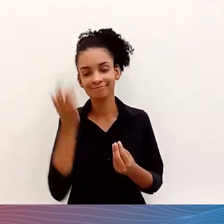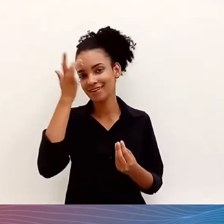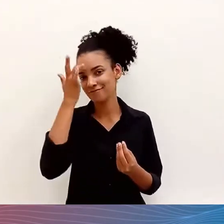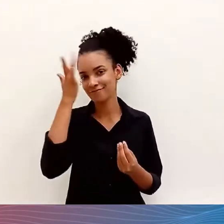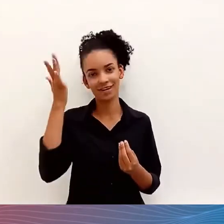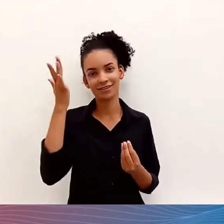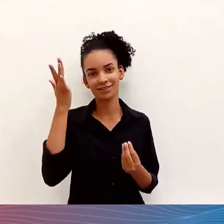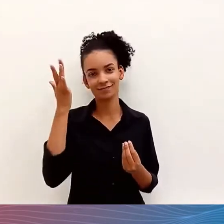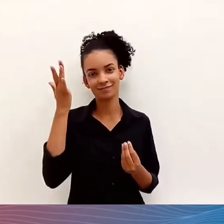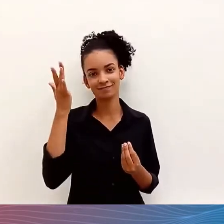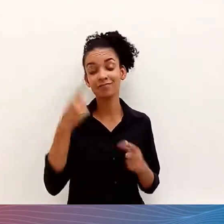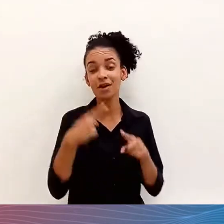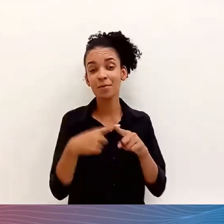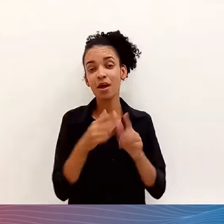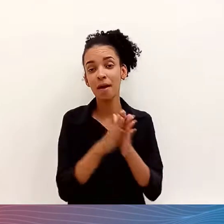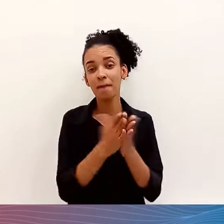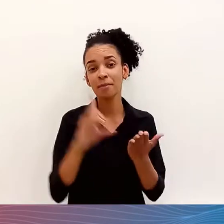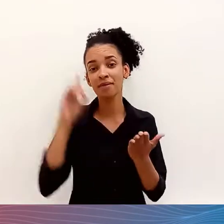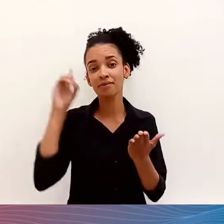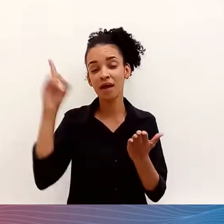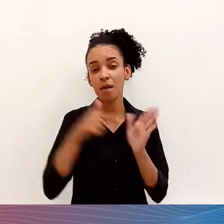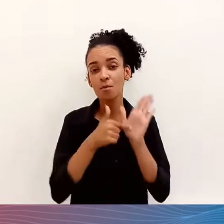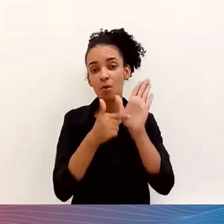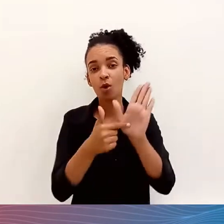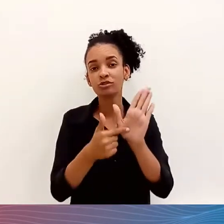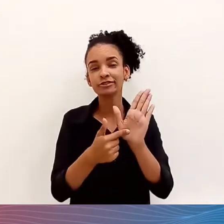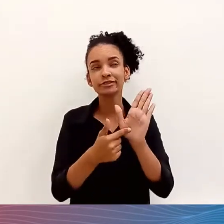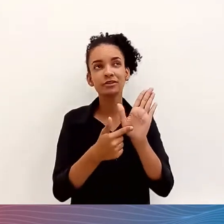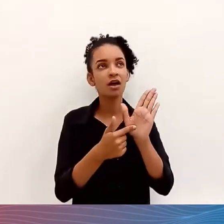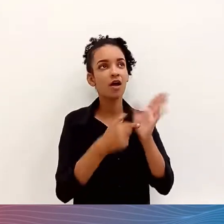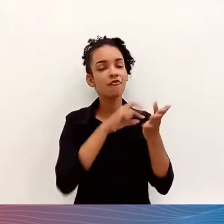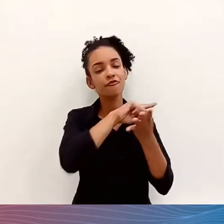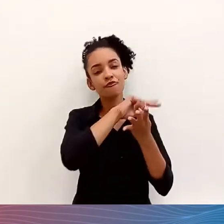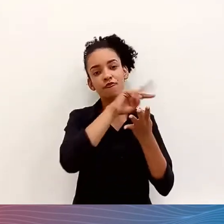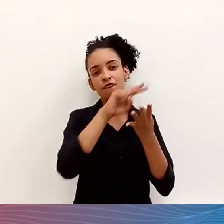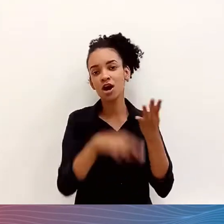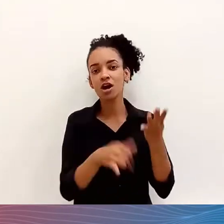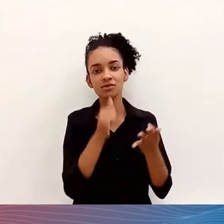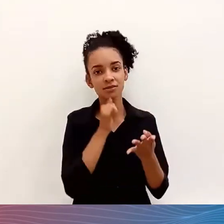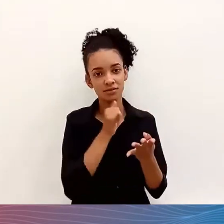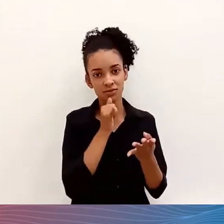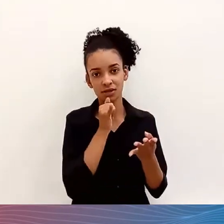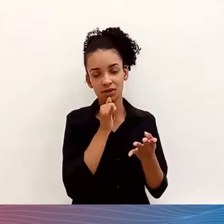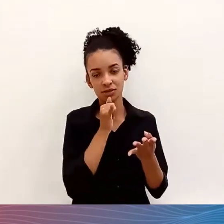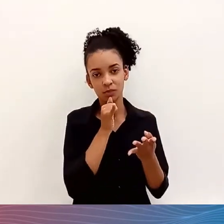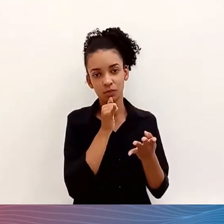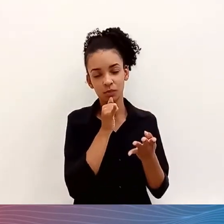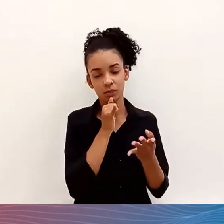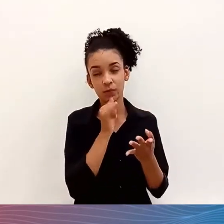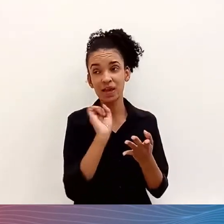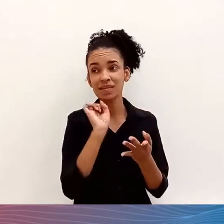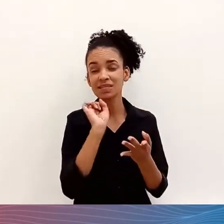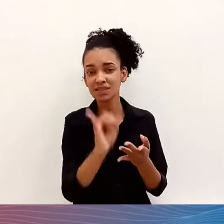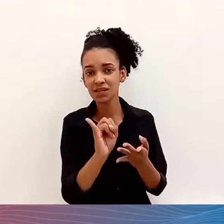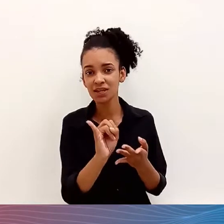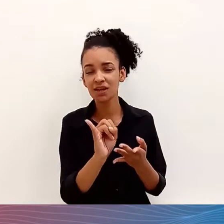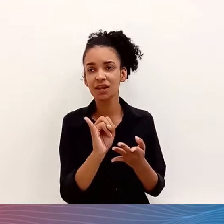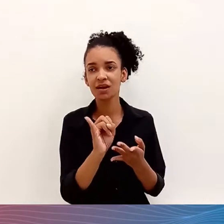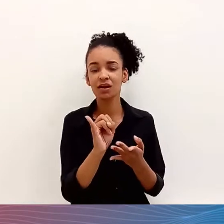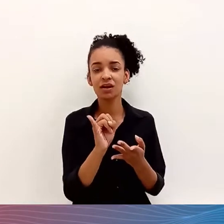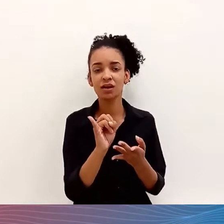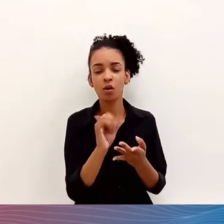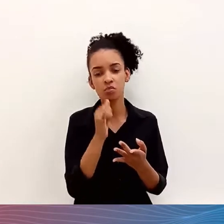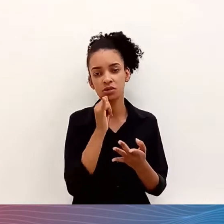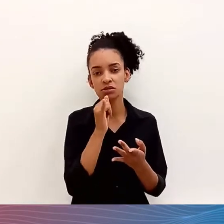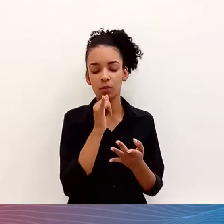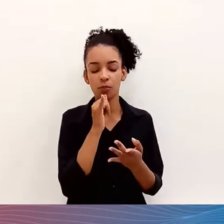muitos exemplos, né? Se Jesus falou, né, quem é que, em João capítulo 6, vamos dar uma olhada, vai.